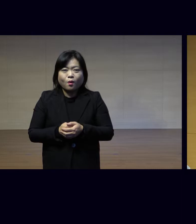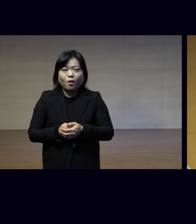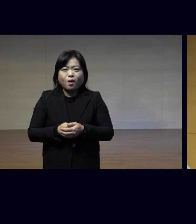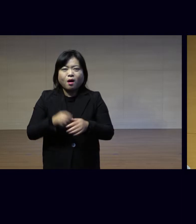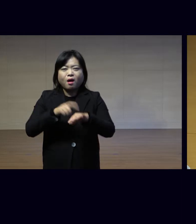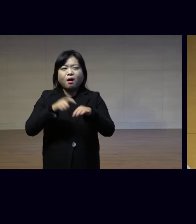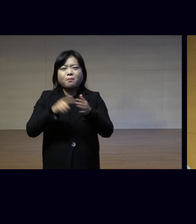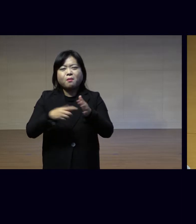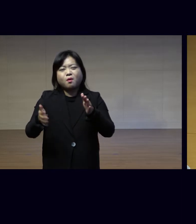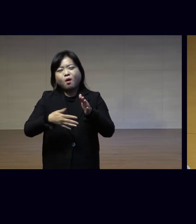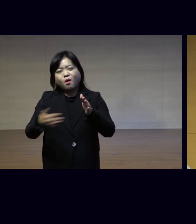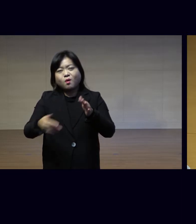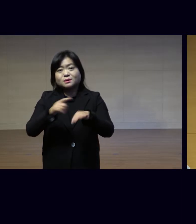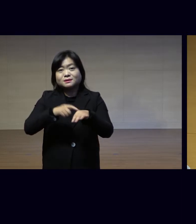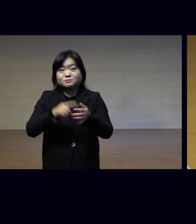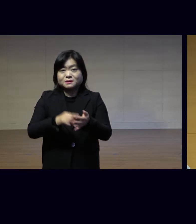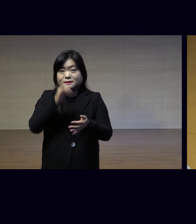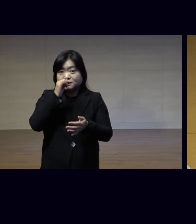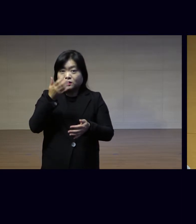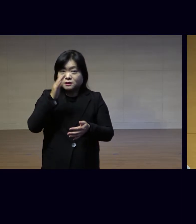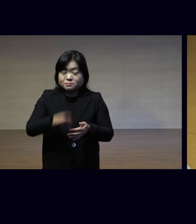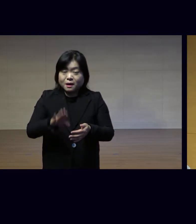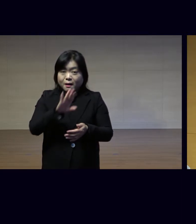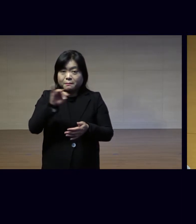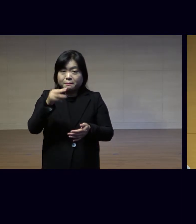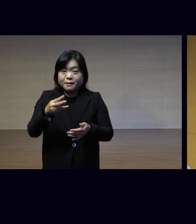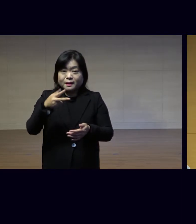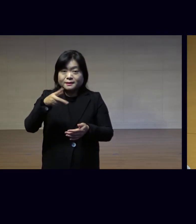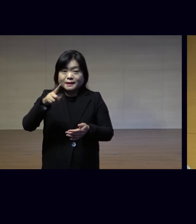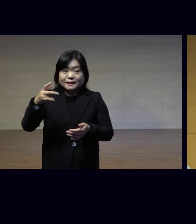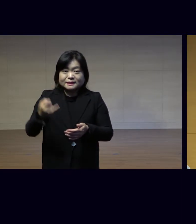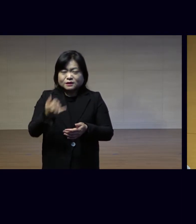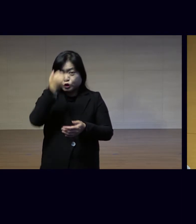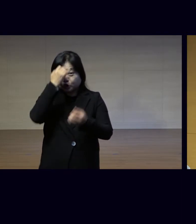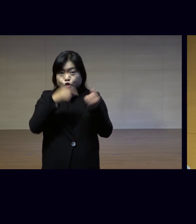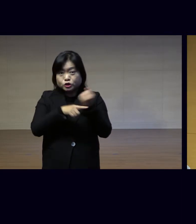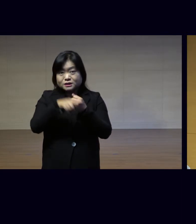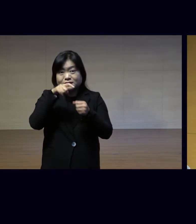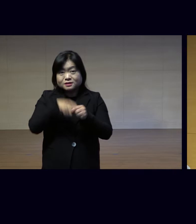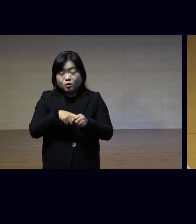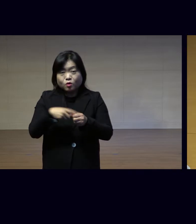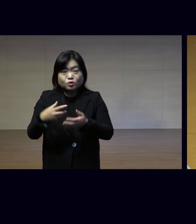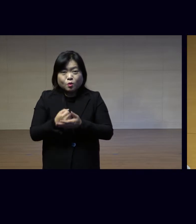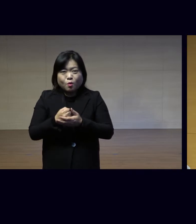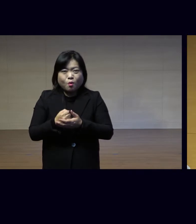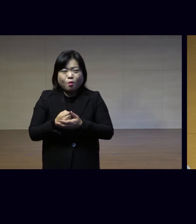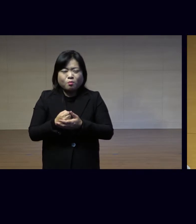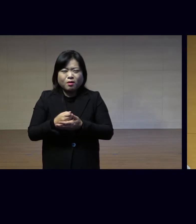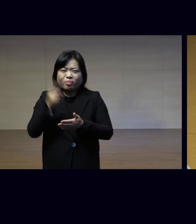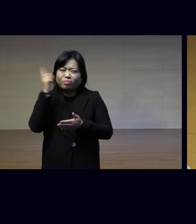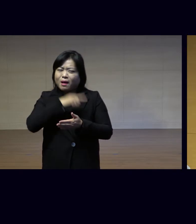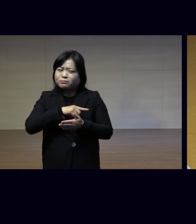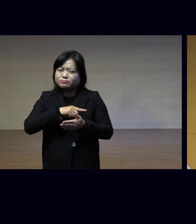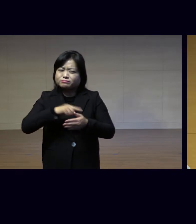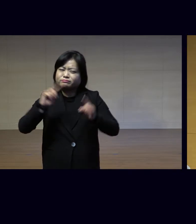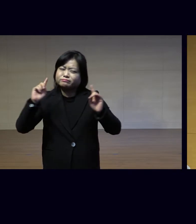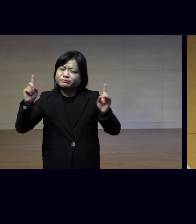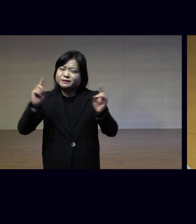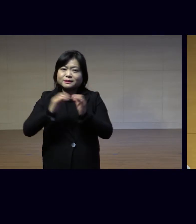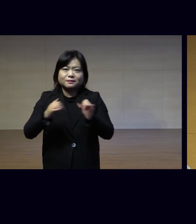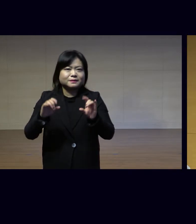허영심은 물론 있었고 그랬지만 이 사람이 무슨 윤리적으로 굉장히 뭐 폐륜아는 절대